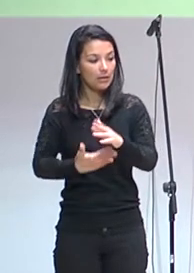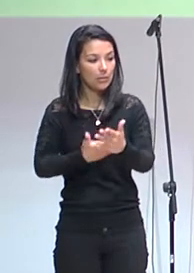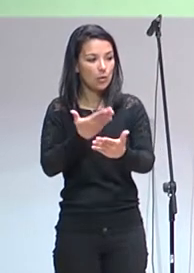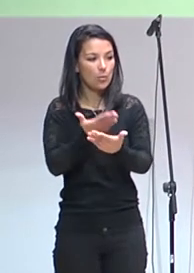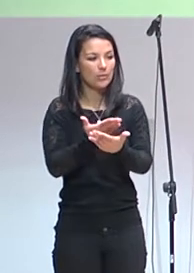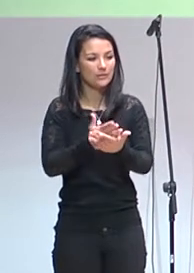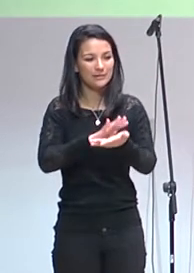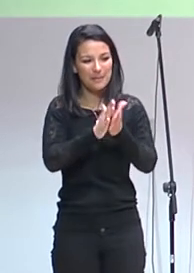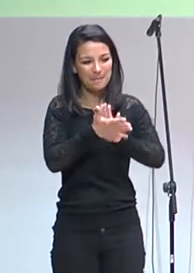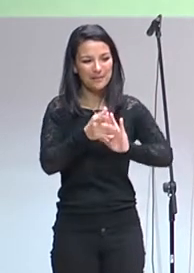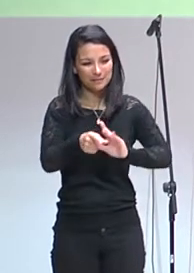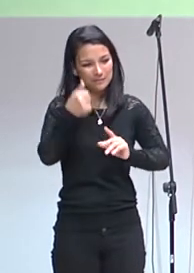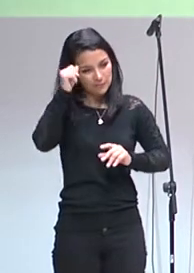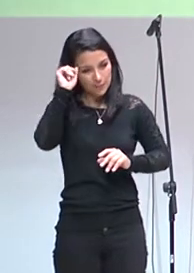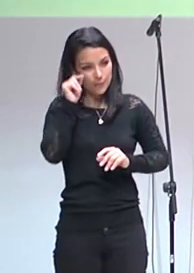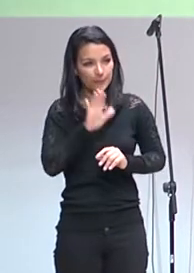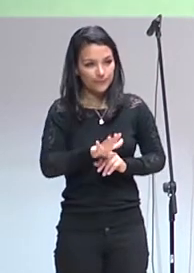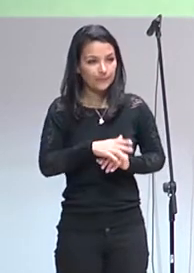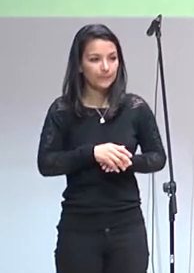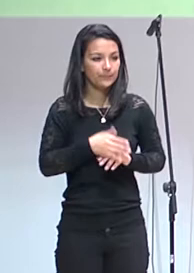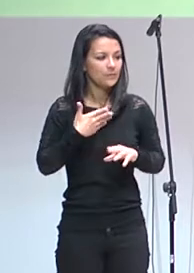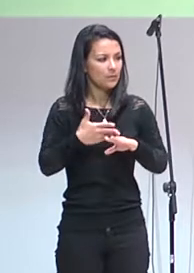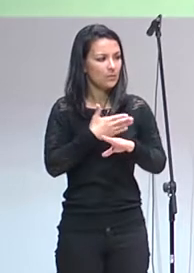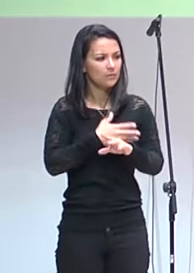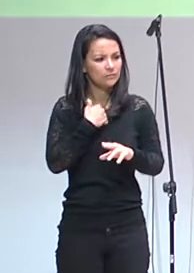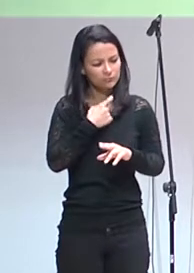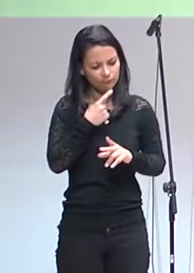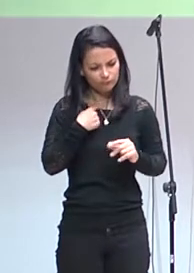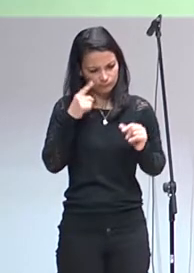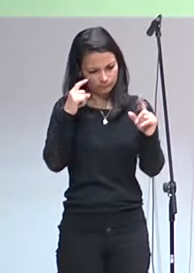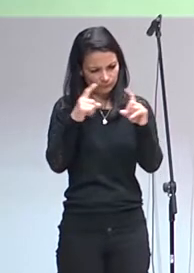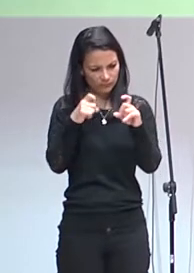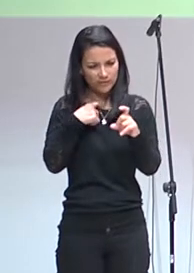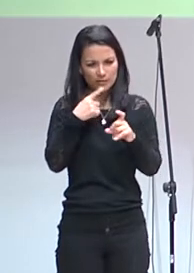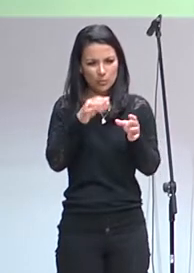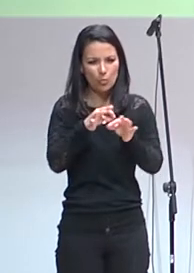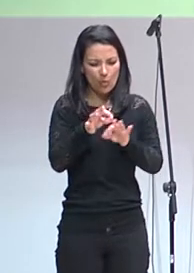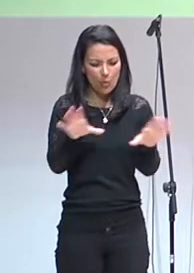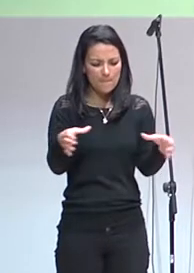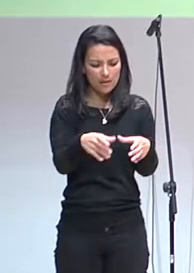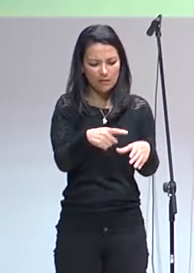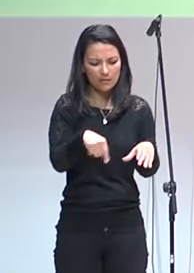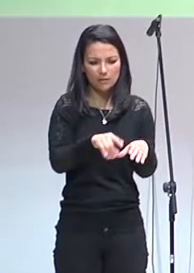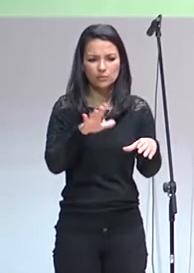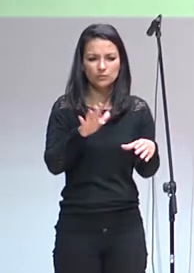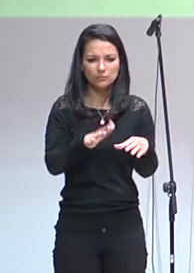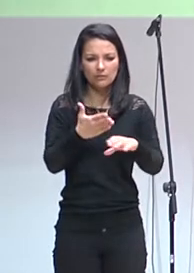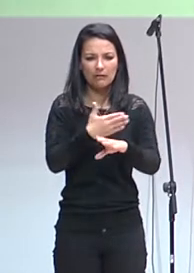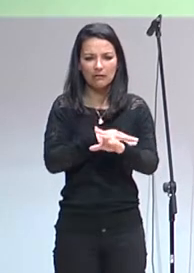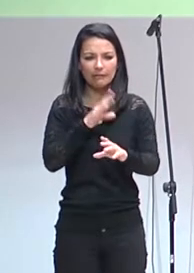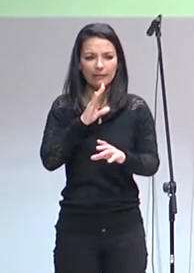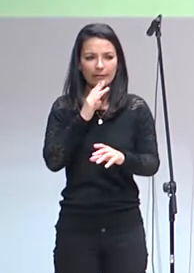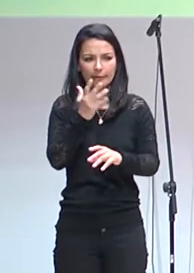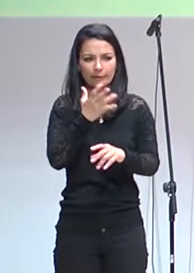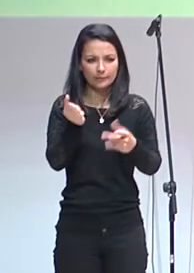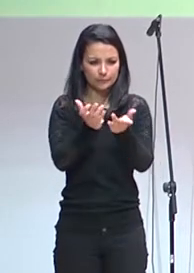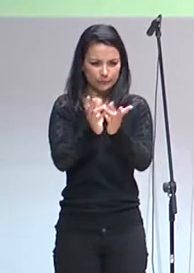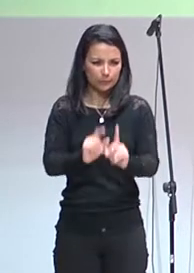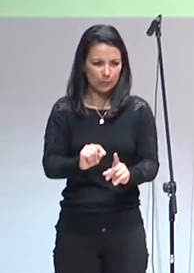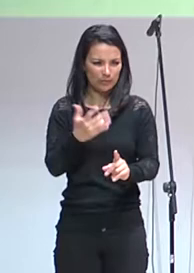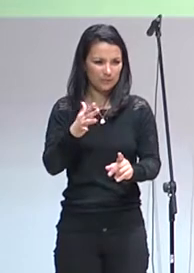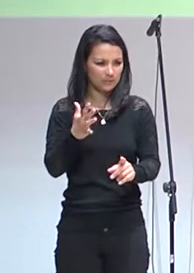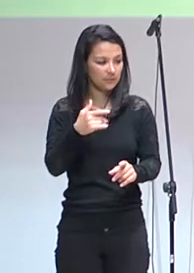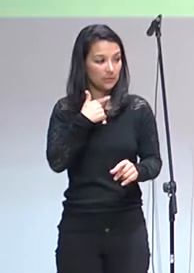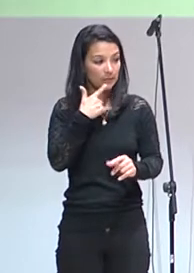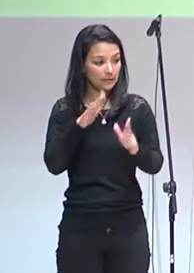Yo comentaba también que un pueblo tan pequeño, donde la institución nuestra tiene 500 estudiantes,